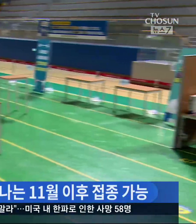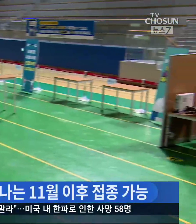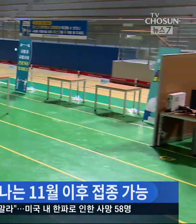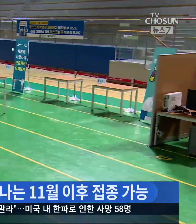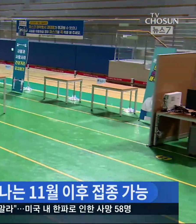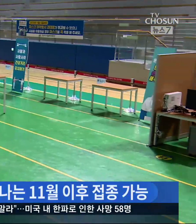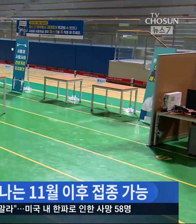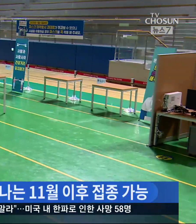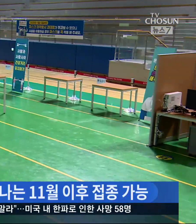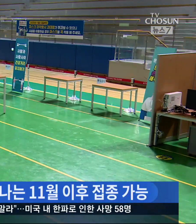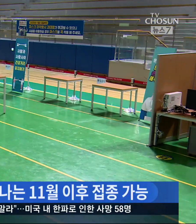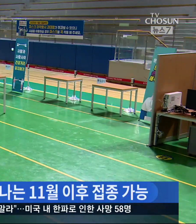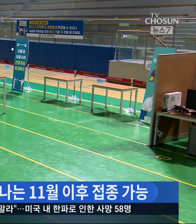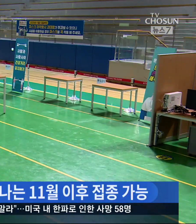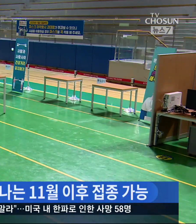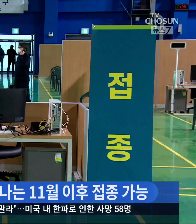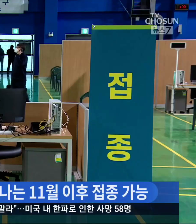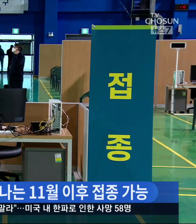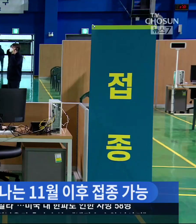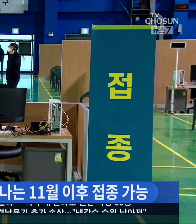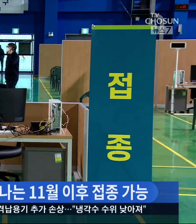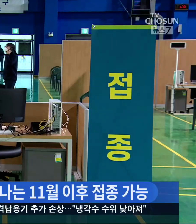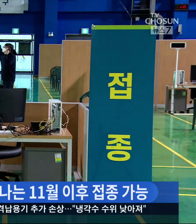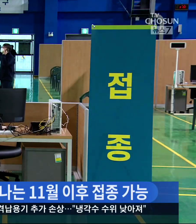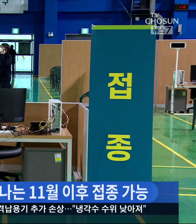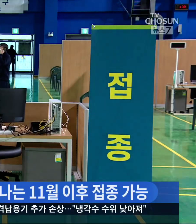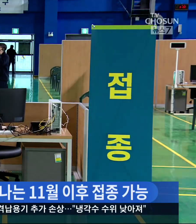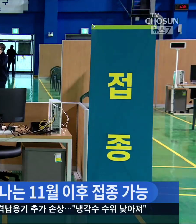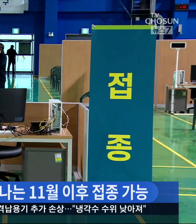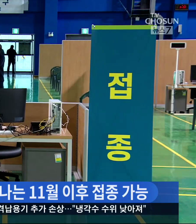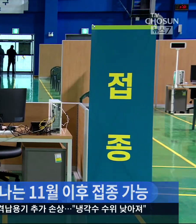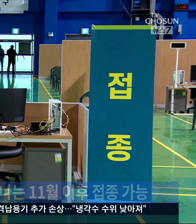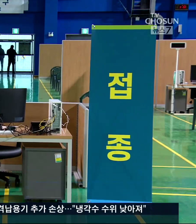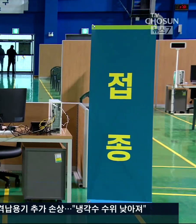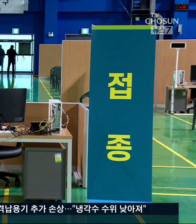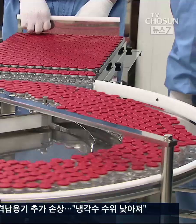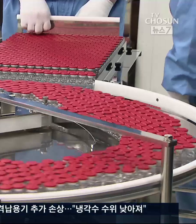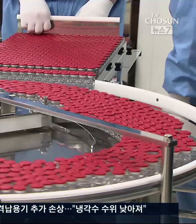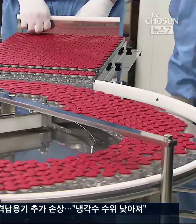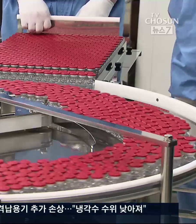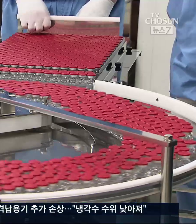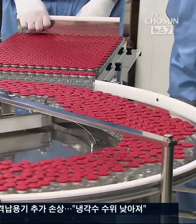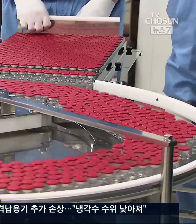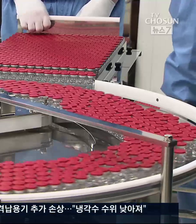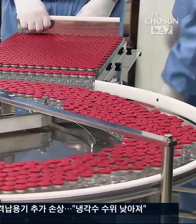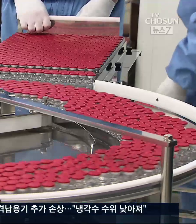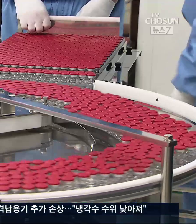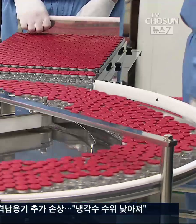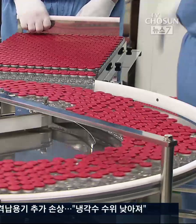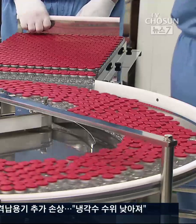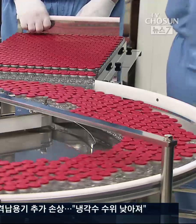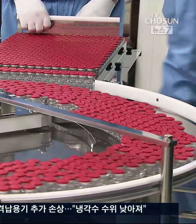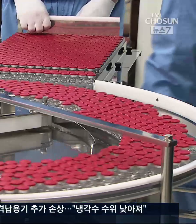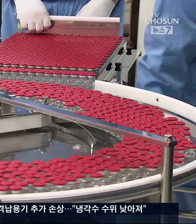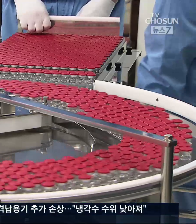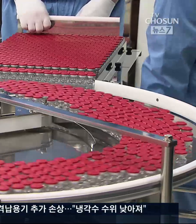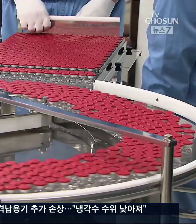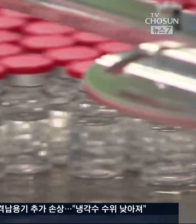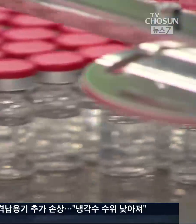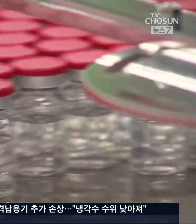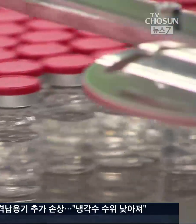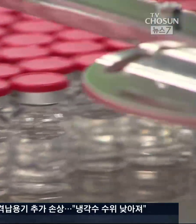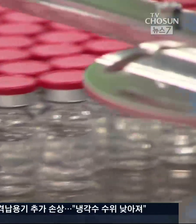1차 접종 이 끝나는 11월 이후에 다시 접종 받을 수 있습니다 방역당국은 3월 중으로 1차 접종을